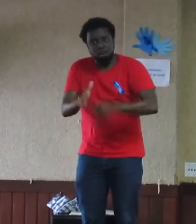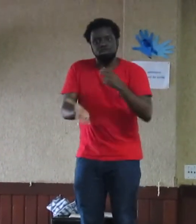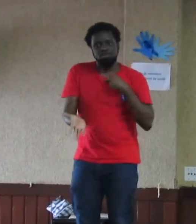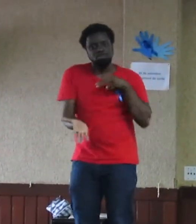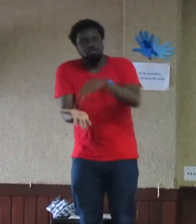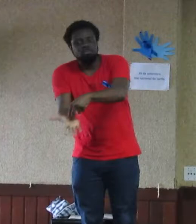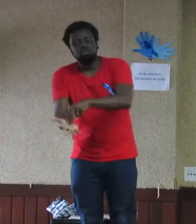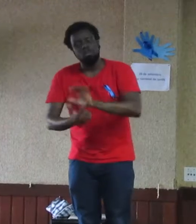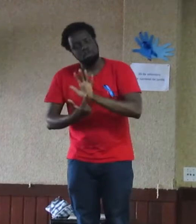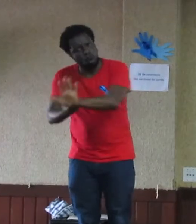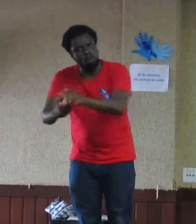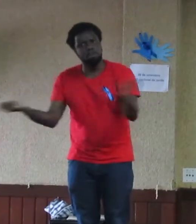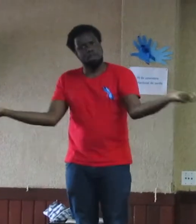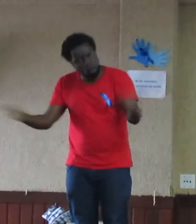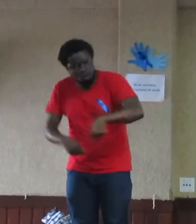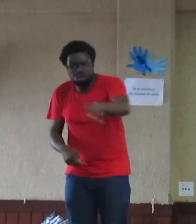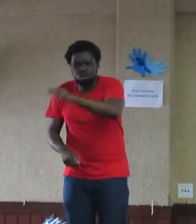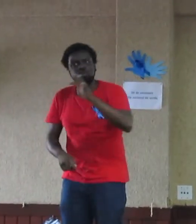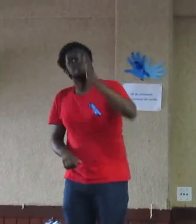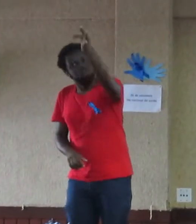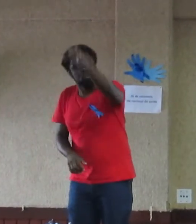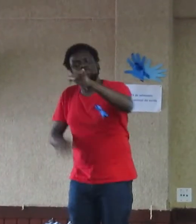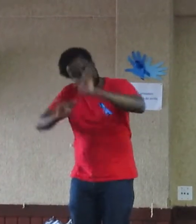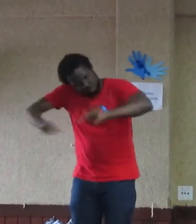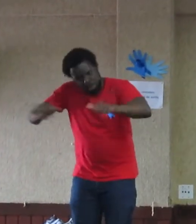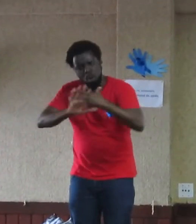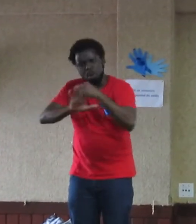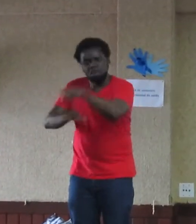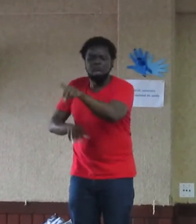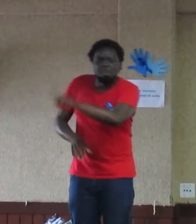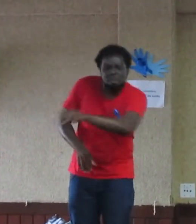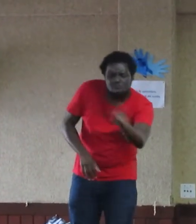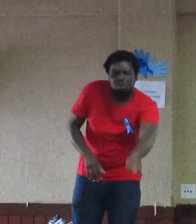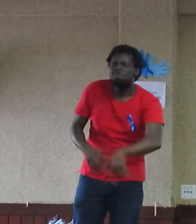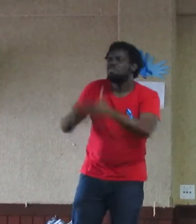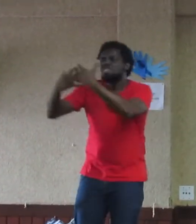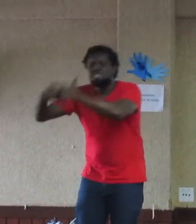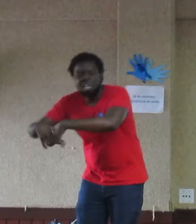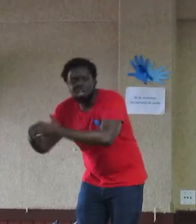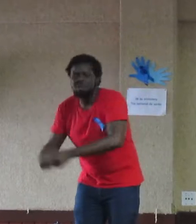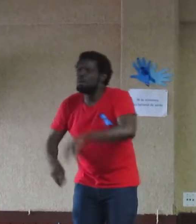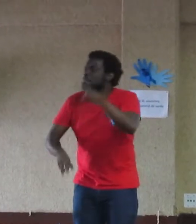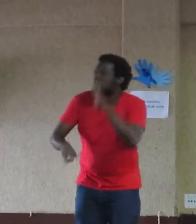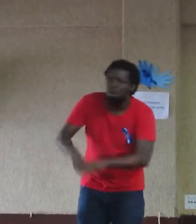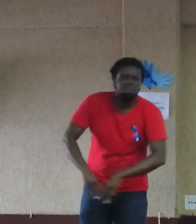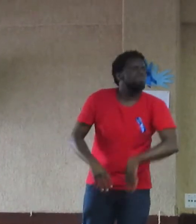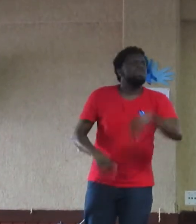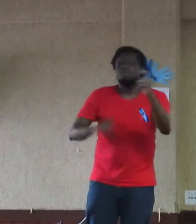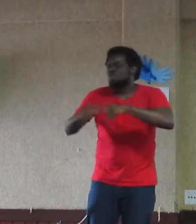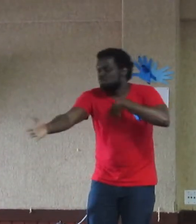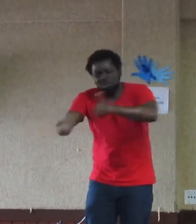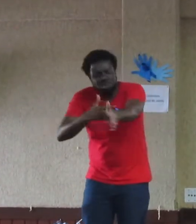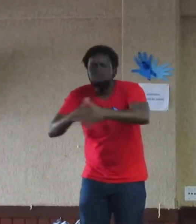Pois o grande modelo da sociedade é ter professores ouvintes. Mas ainda falta muita gente conhecer os professores